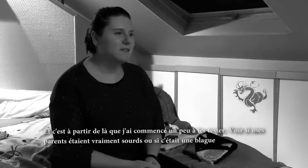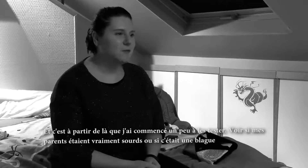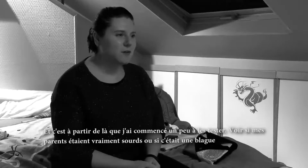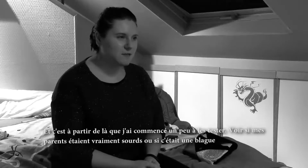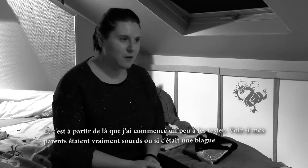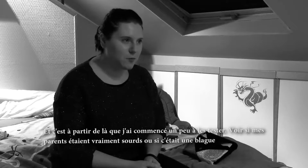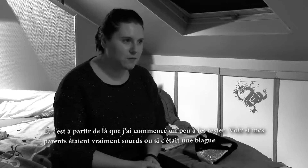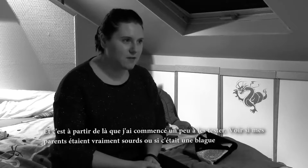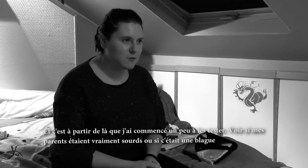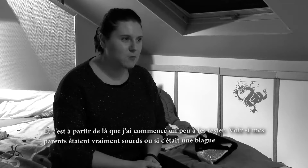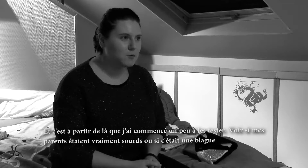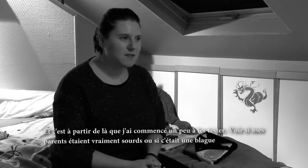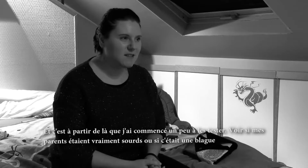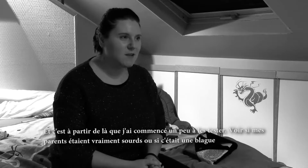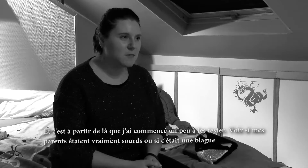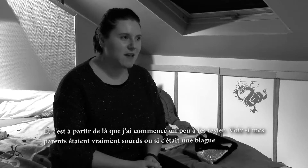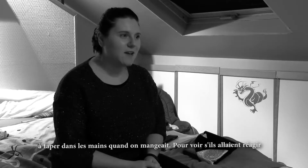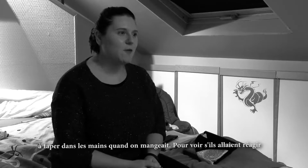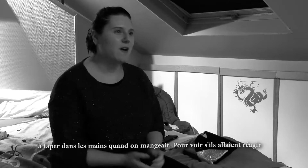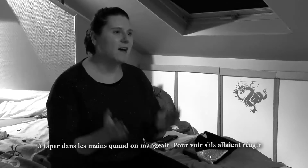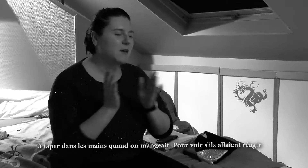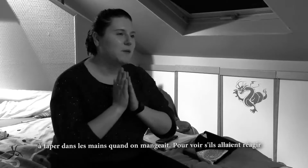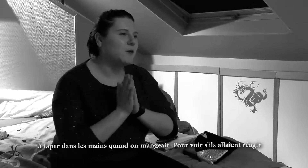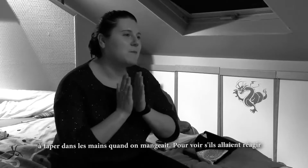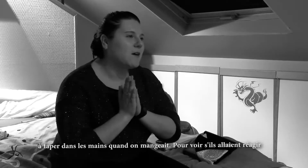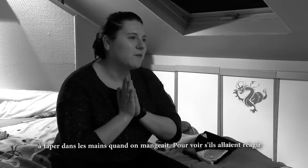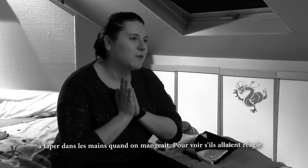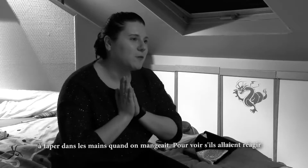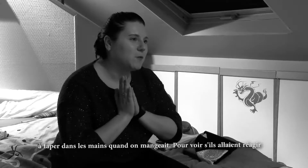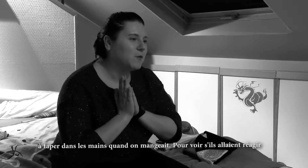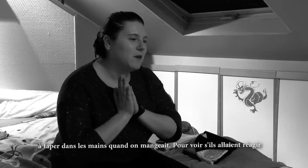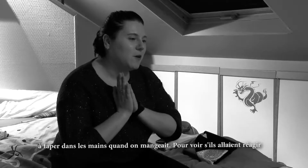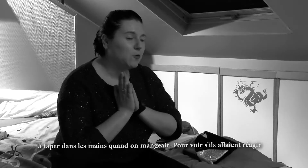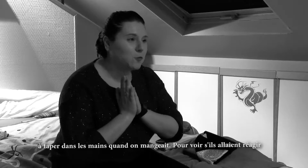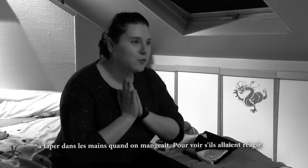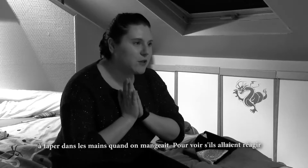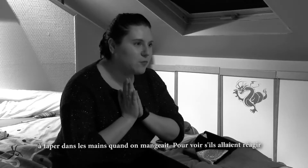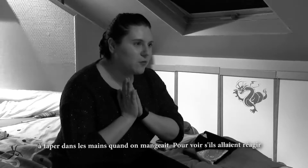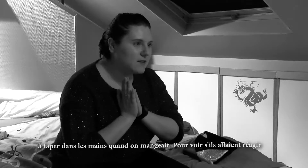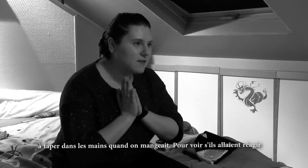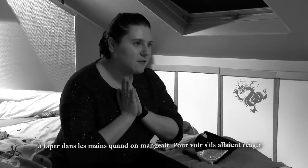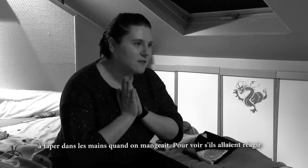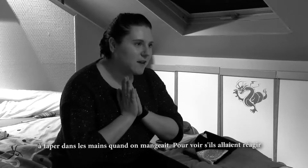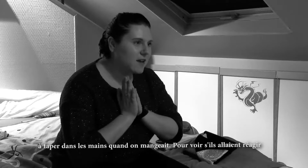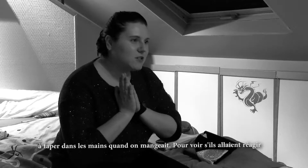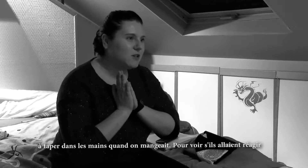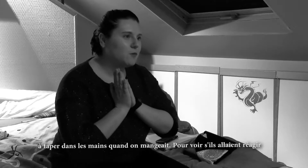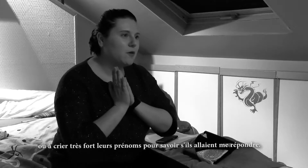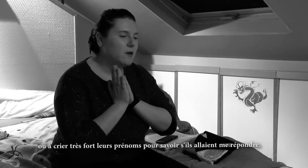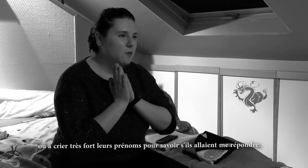tester voir si vraiment ils étaient sourds ou si c'était une blague. Alors à taper dans les mains quand quand on mangeait pour voir si ils allaient réagir ou